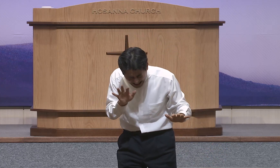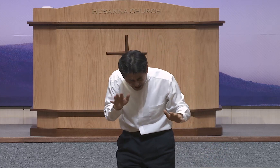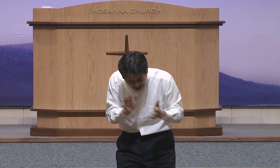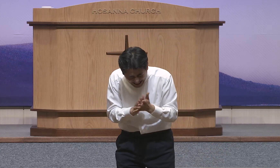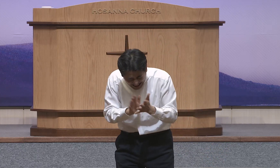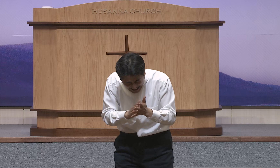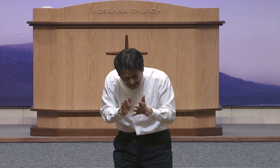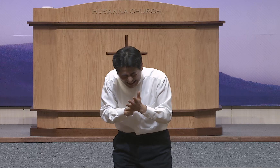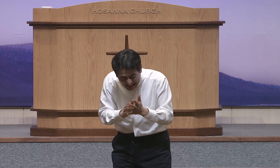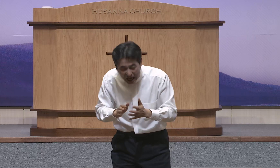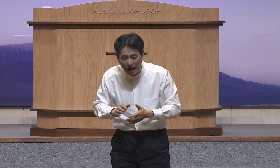이제